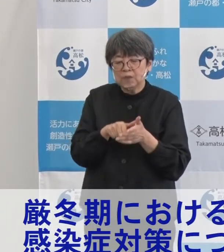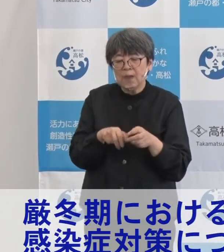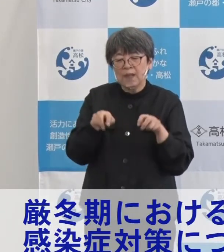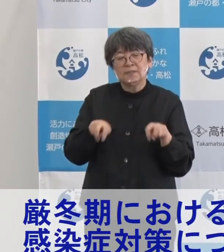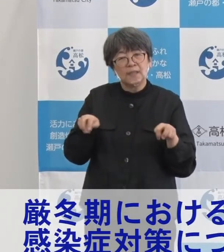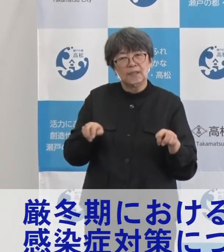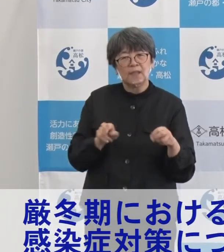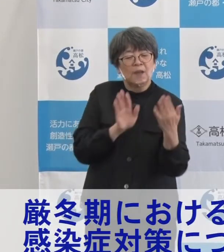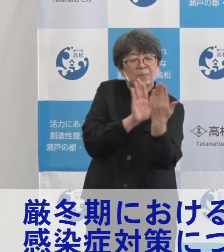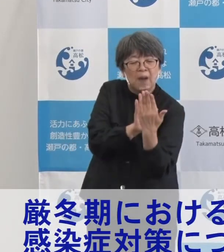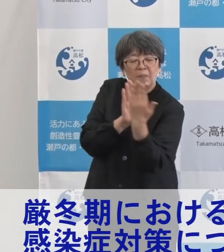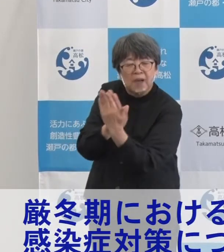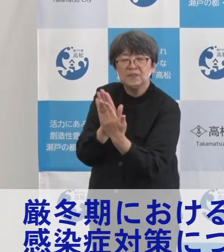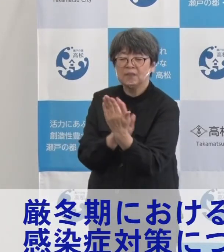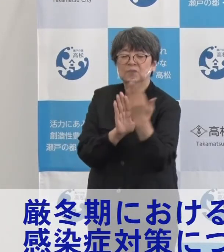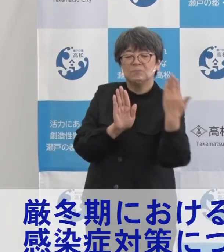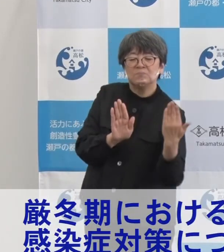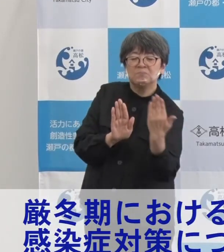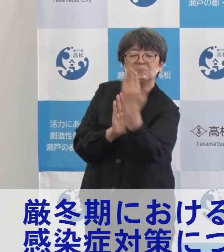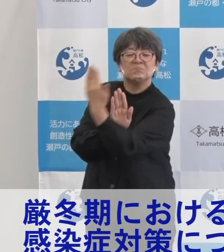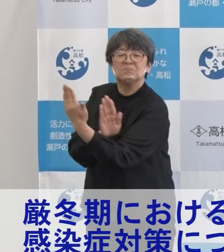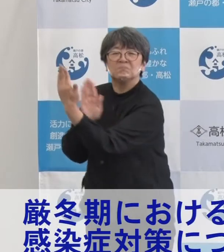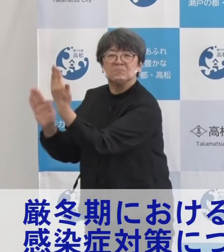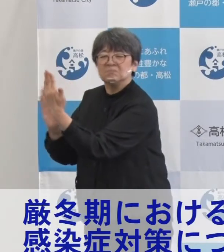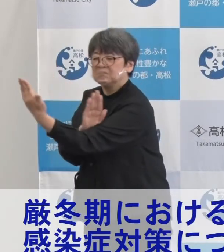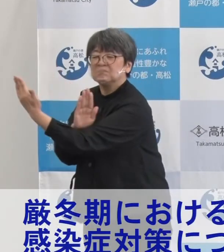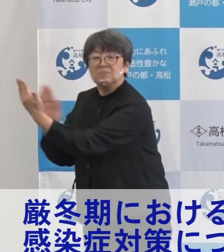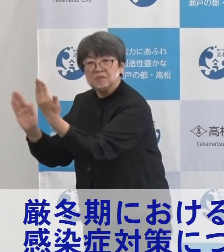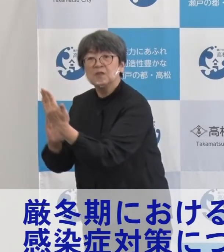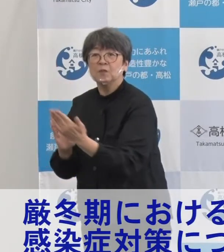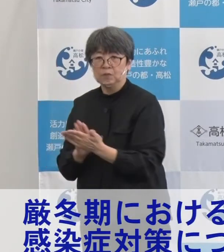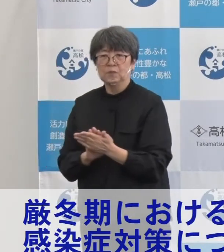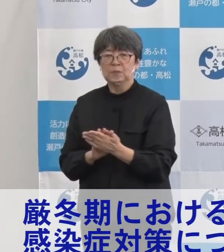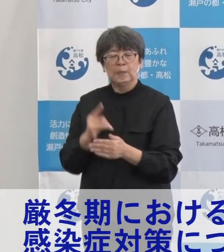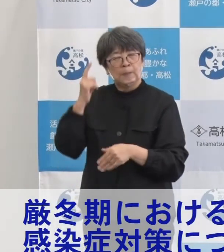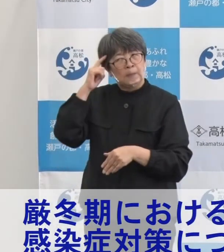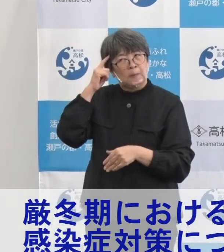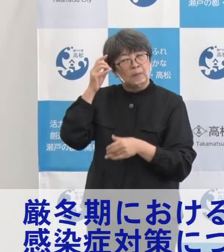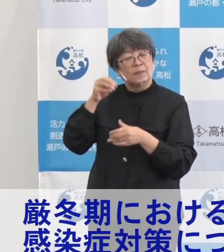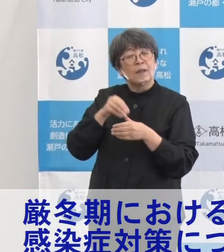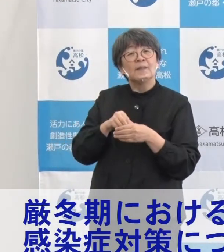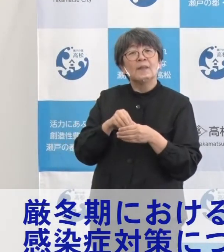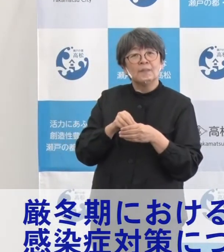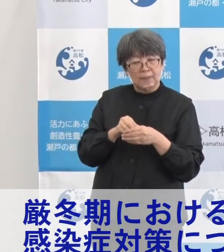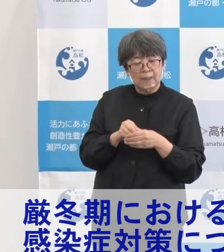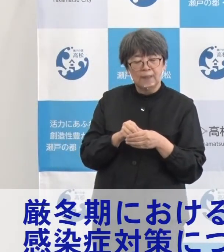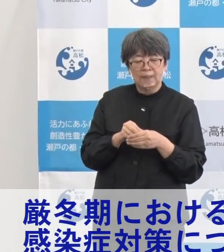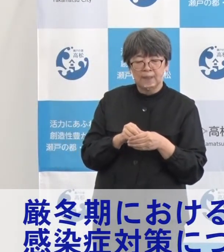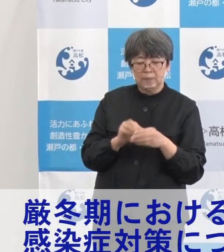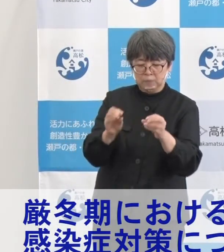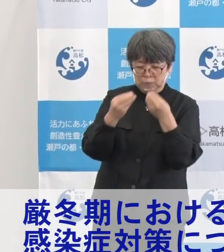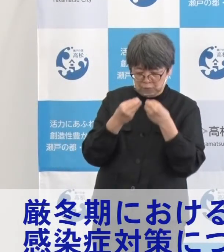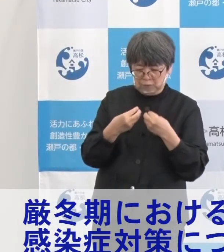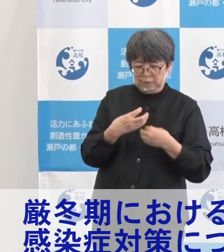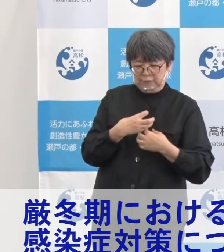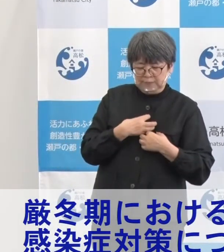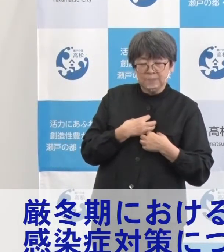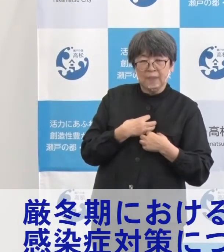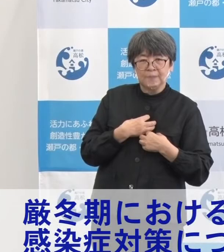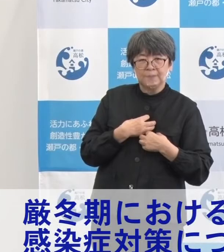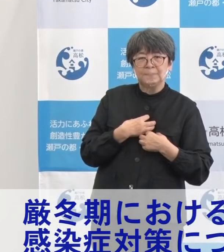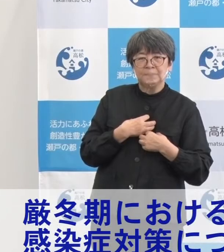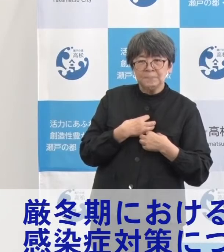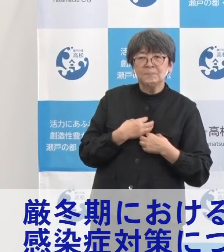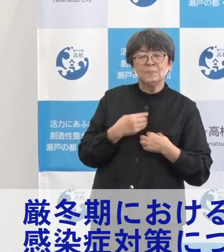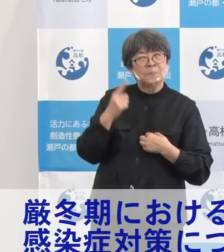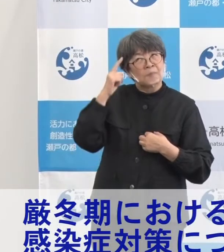いったようなまぁ細かな話にはなりますけれども少しでも感染リスクを避けていただきながら食事を楽しんで頂くと